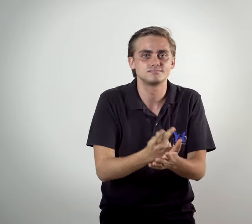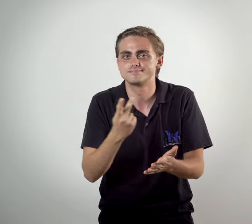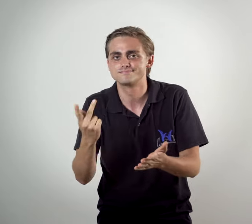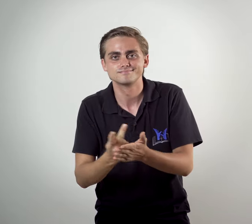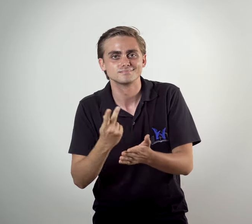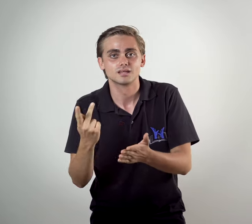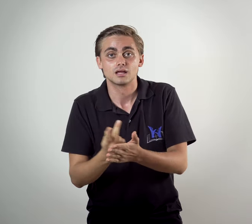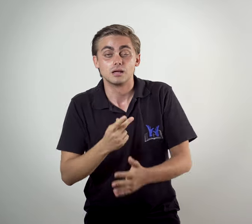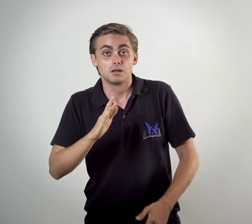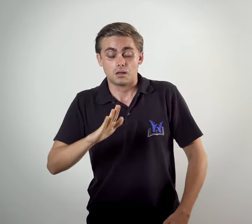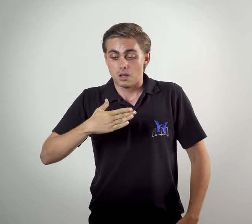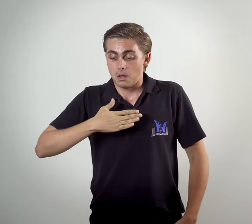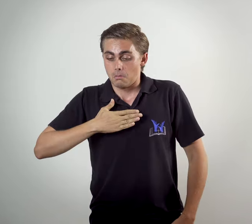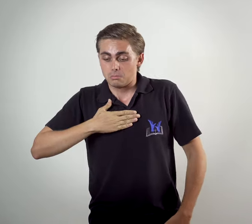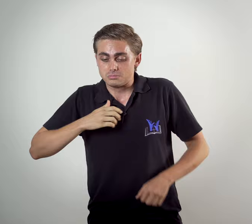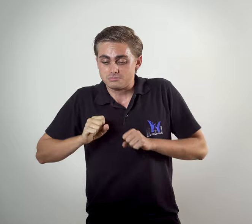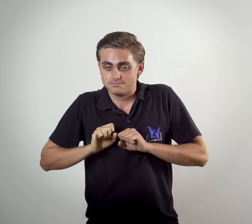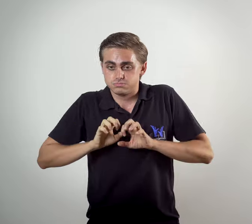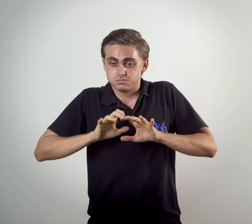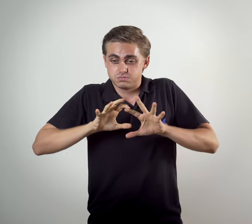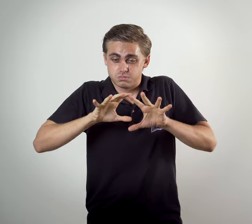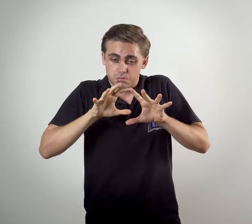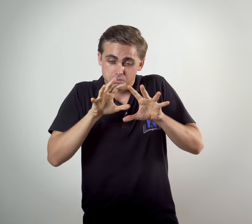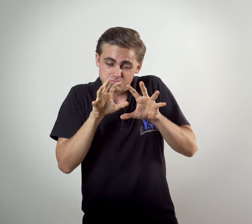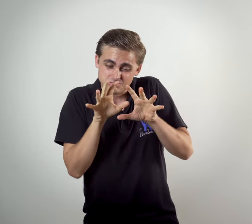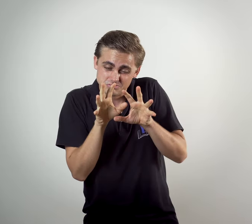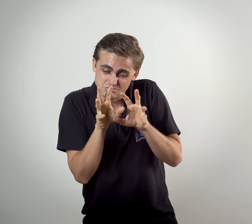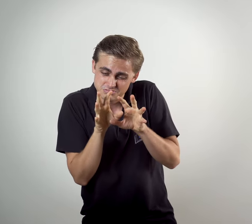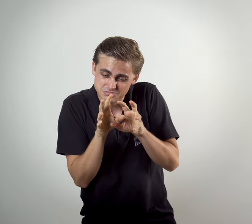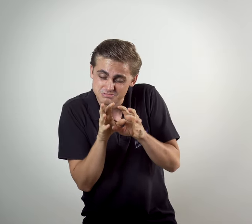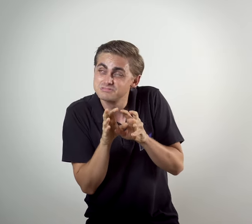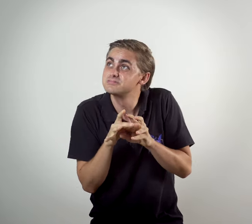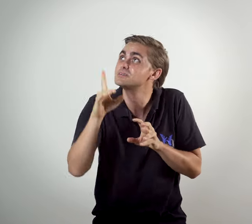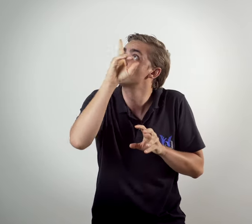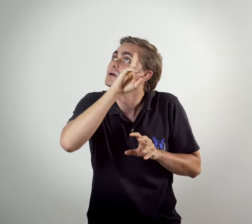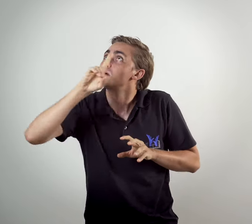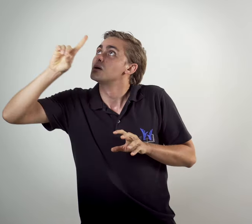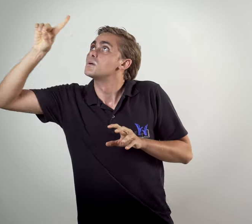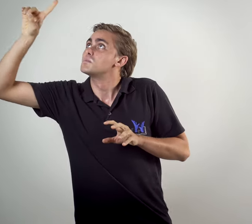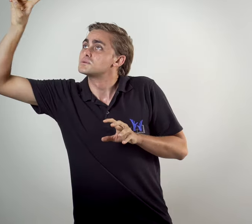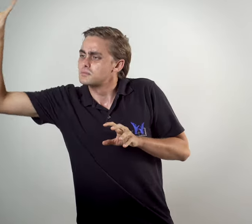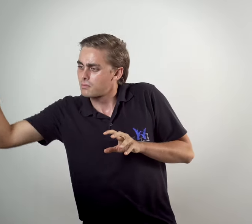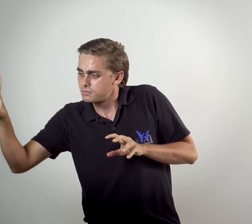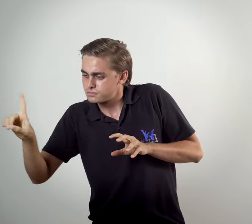errar. Mas se a minha luz parece extinguir, meu Deus, me